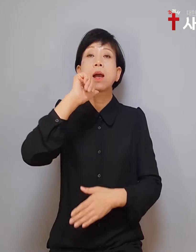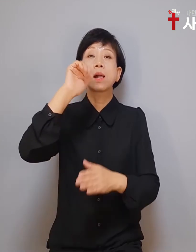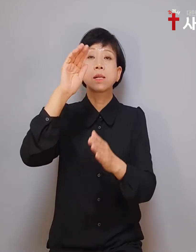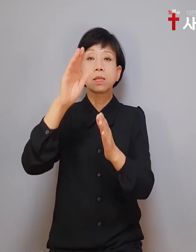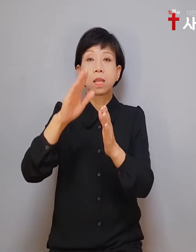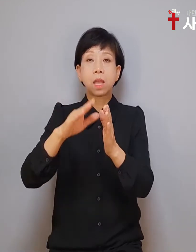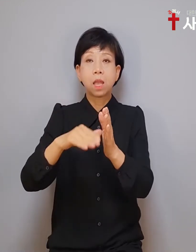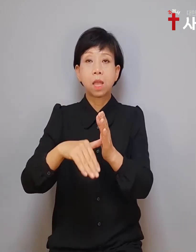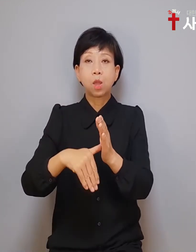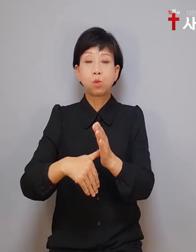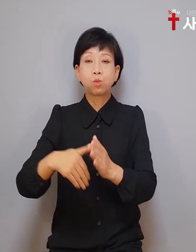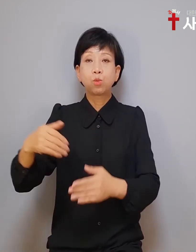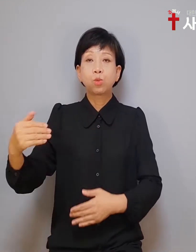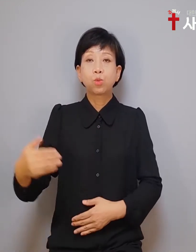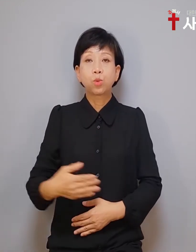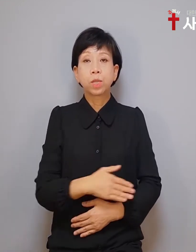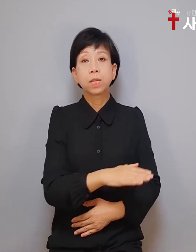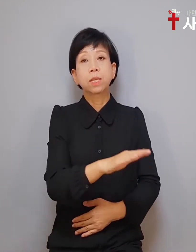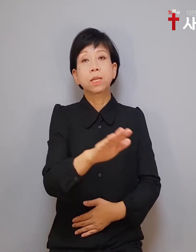가난할 때